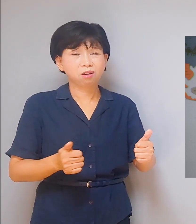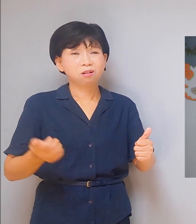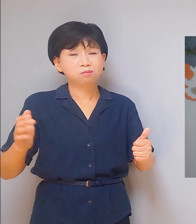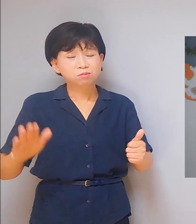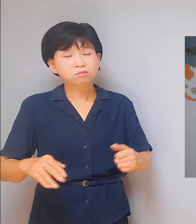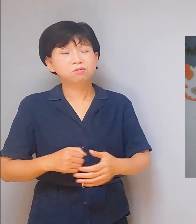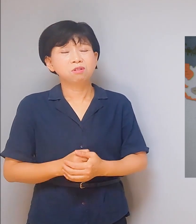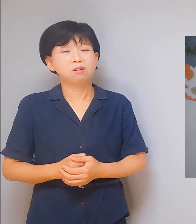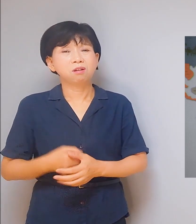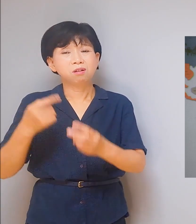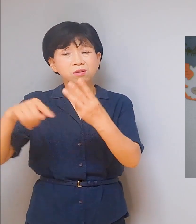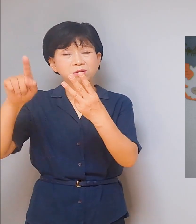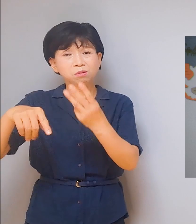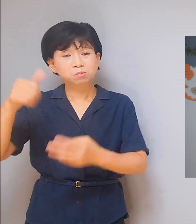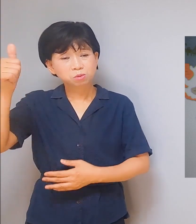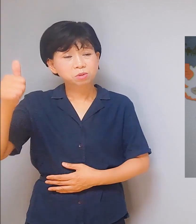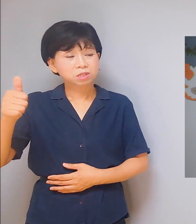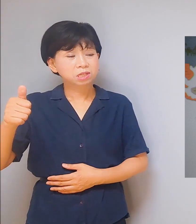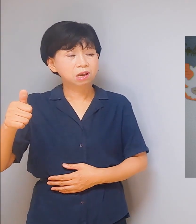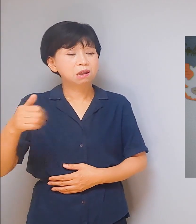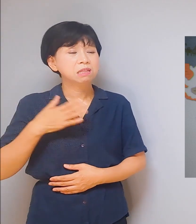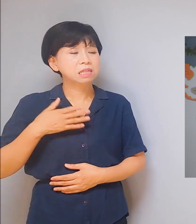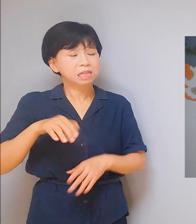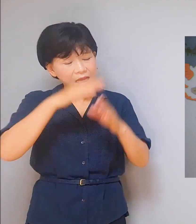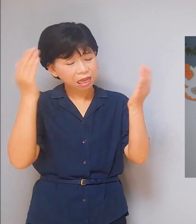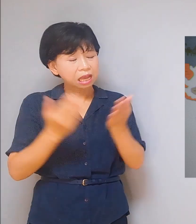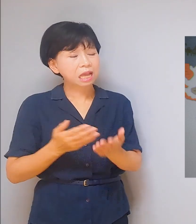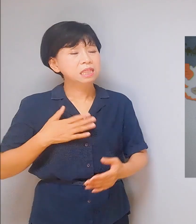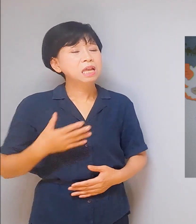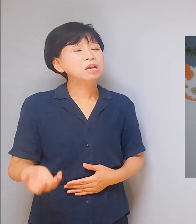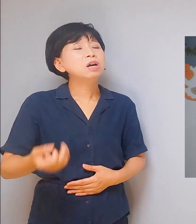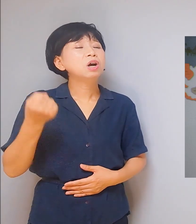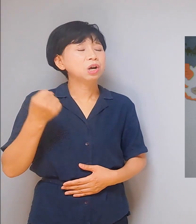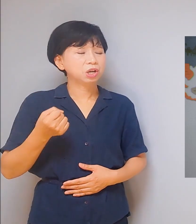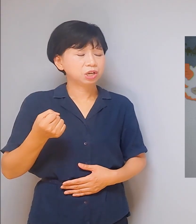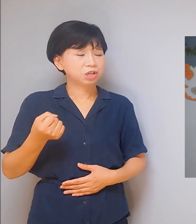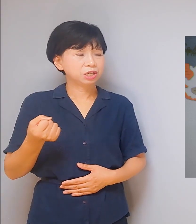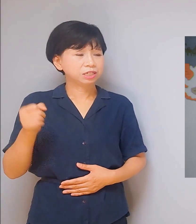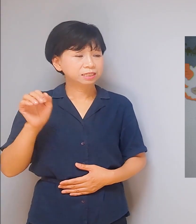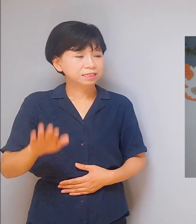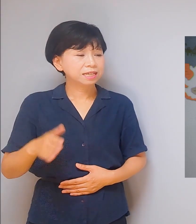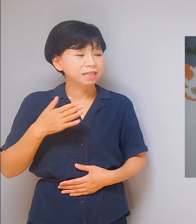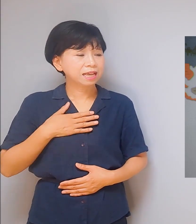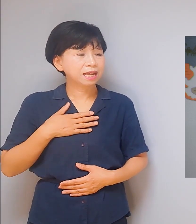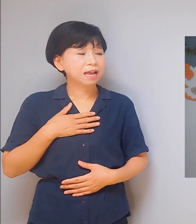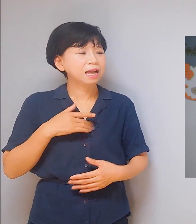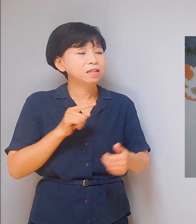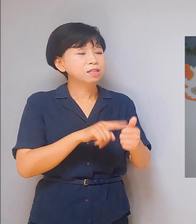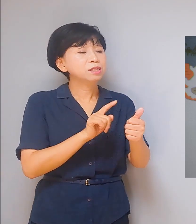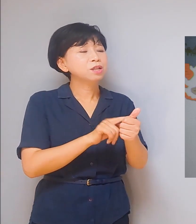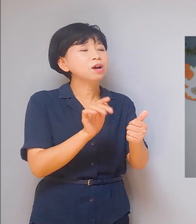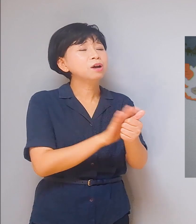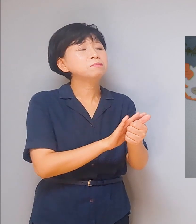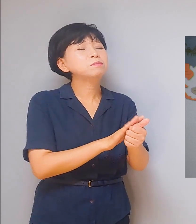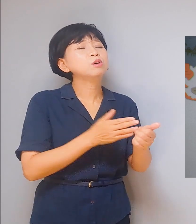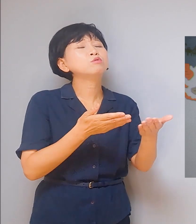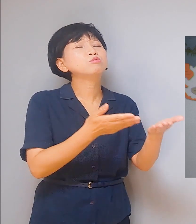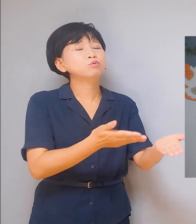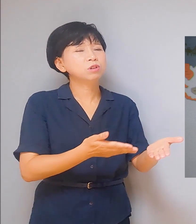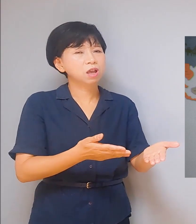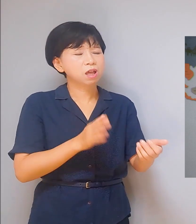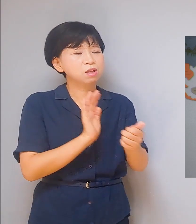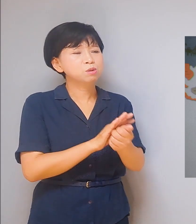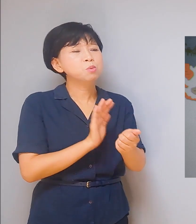쓰는 척, 이제는 너 야곱에게 다 주겠다, 뭐 이런 식으로 얘기하는 거죠. 여러분, 여기에는요 숨겨져